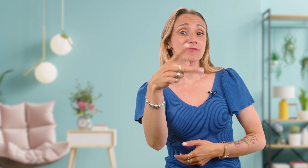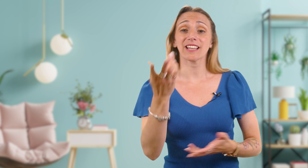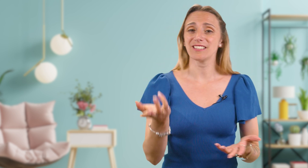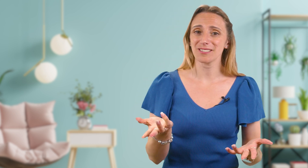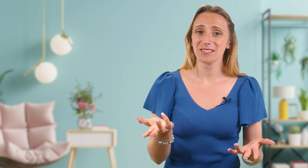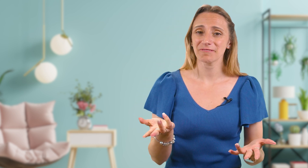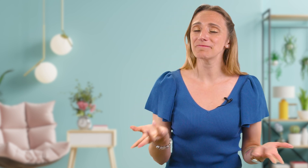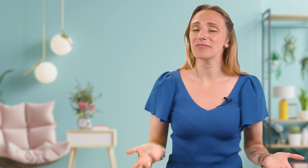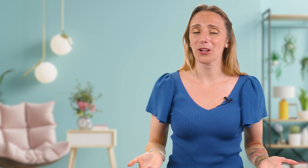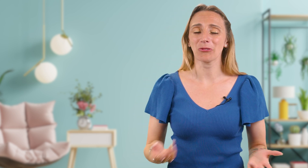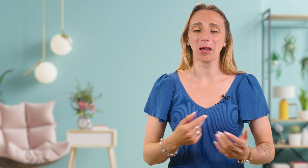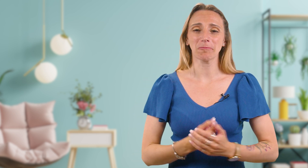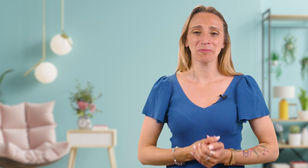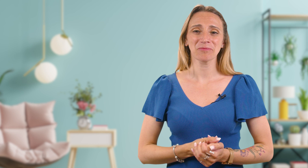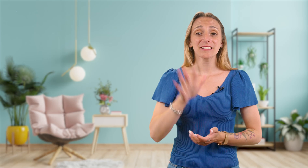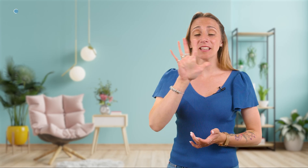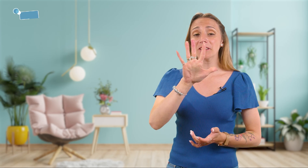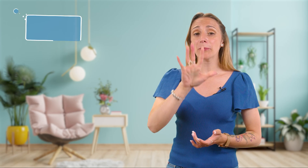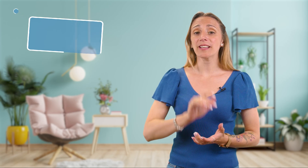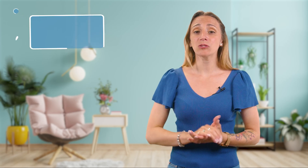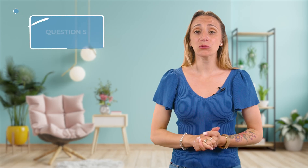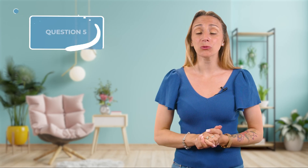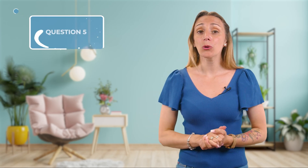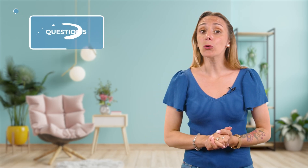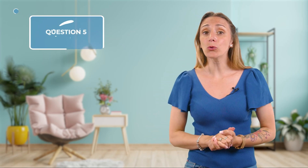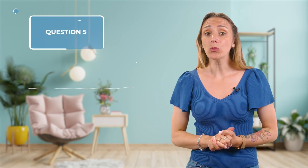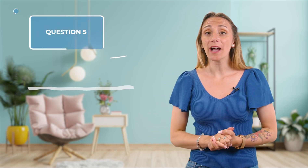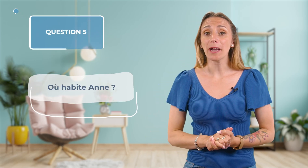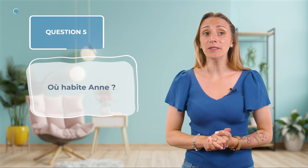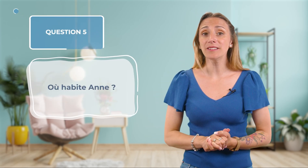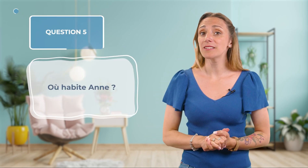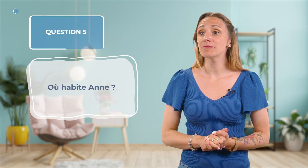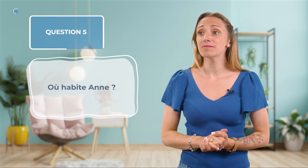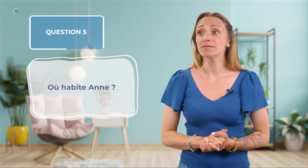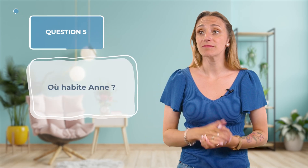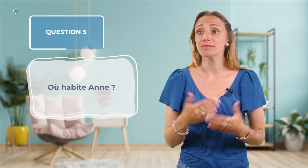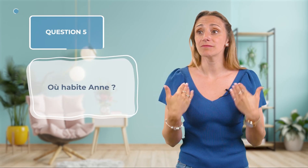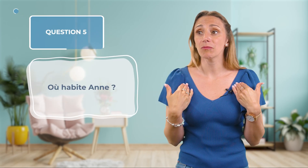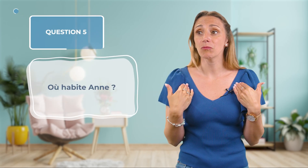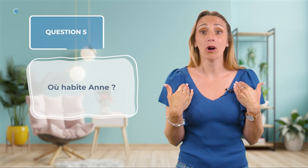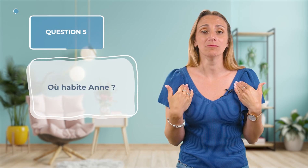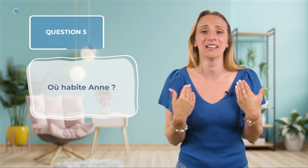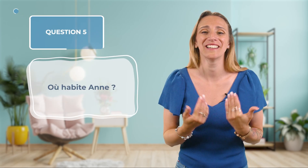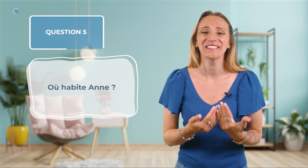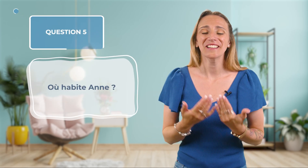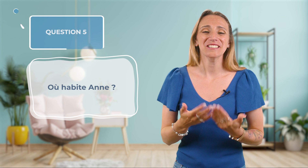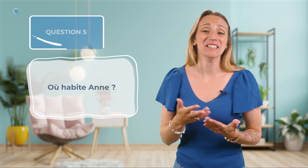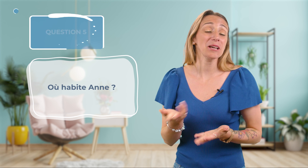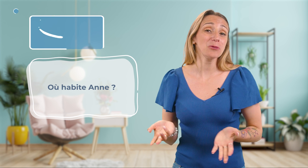ta nièce. Voilà. 5e question, où habite moi? J'allais dire où